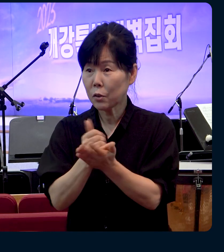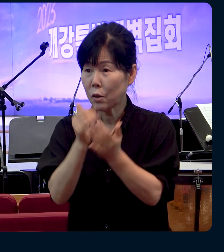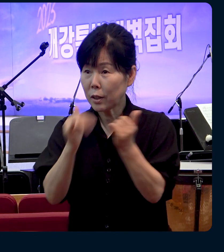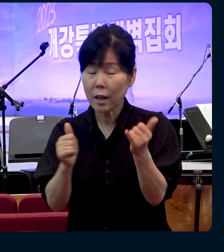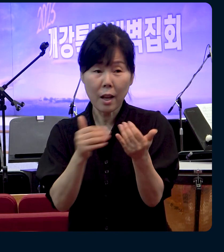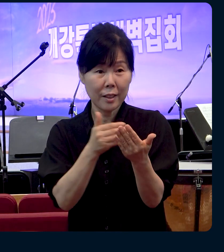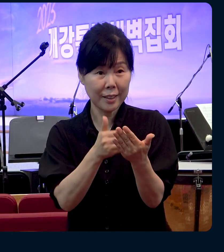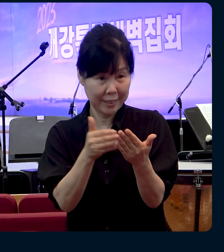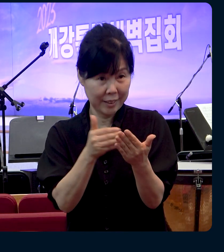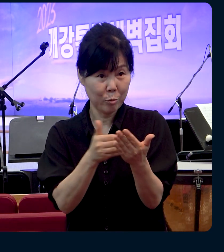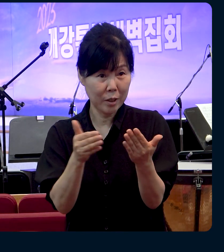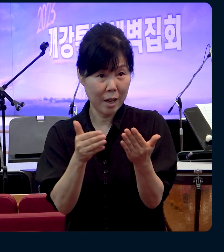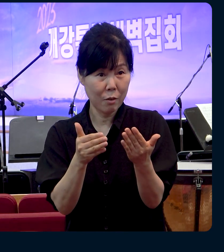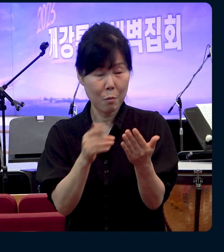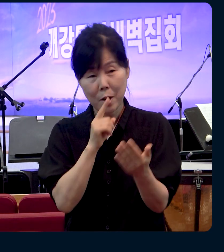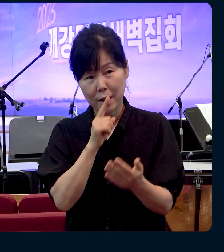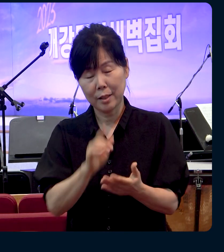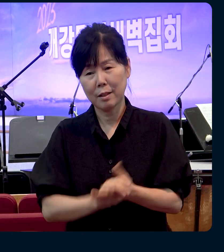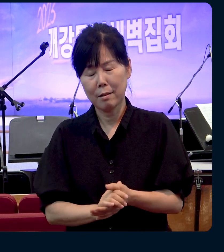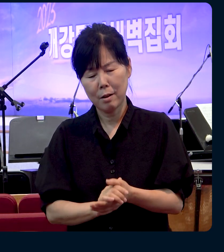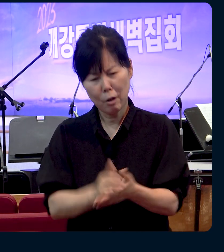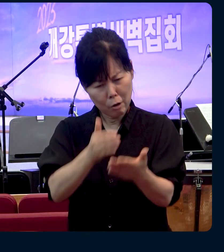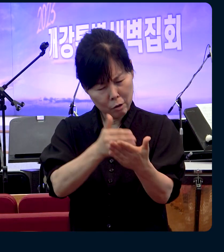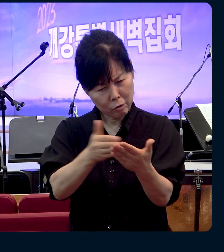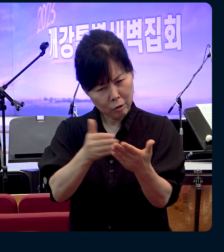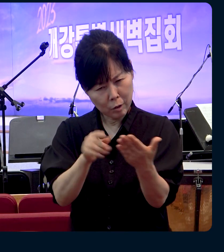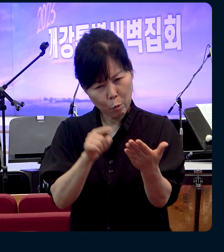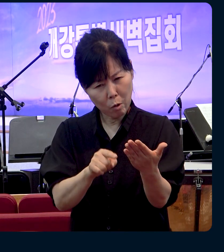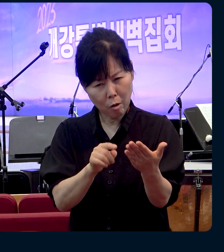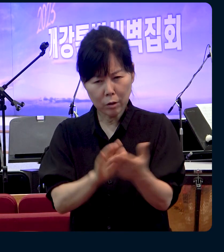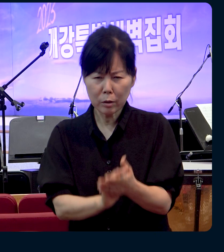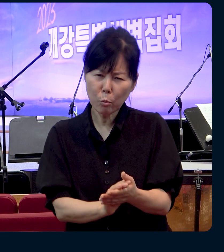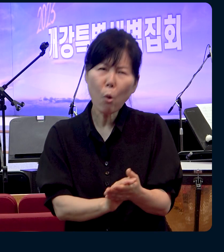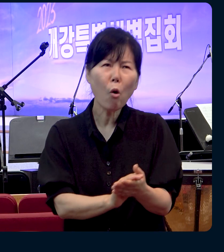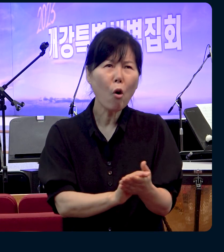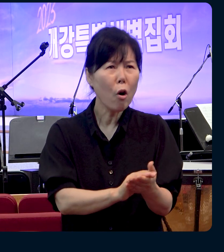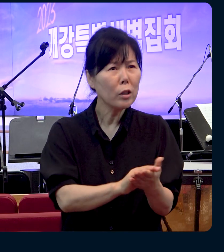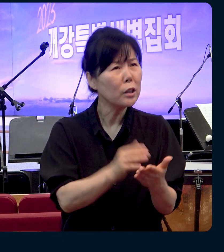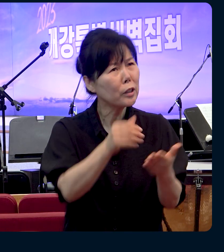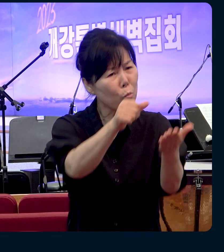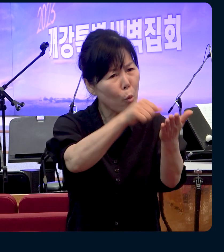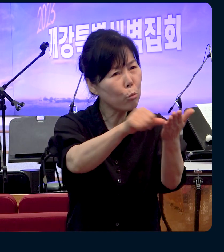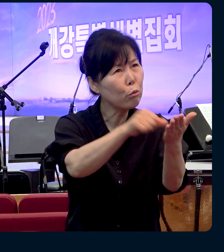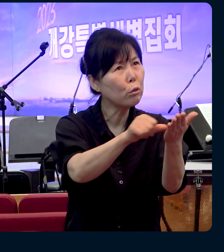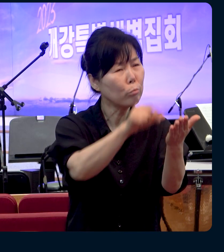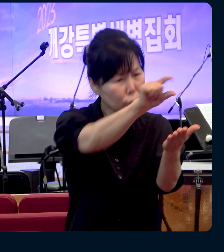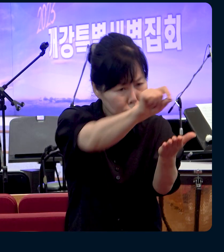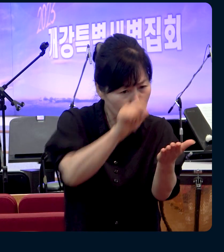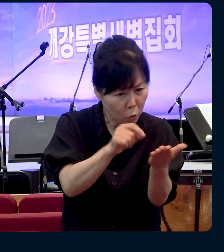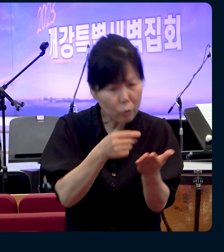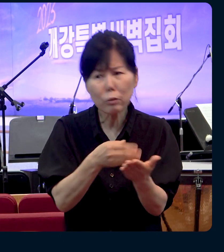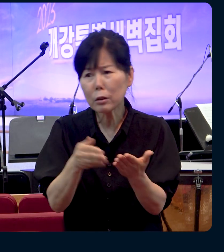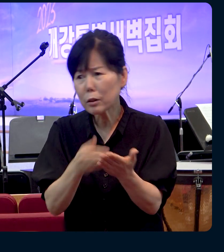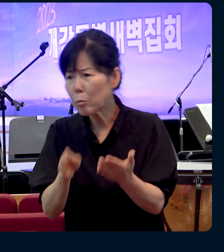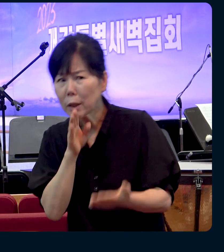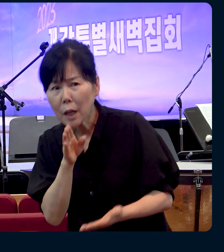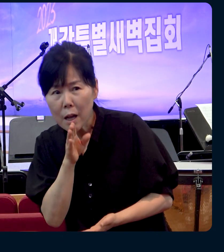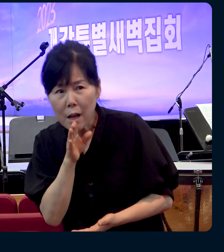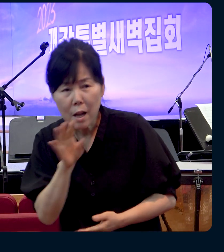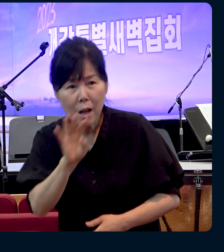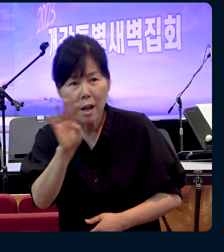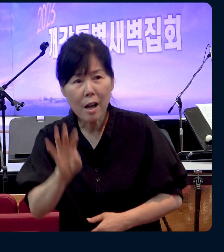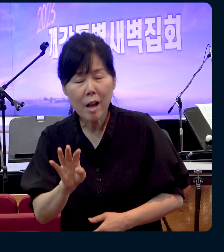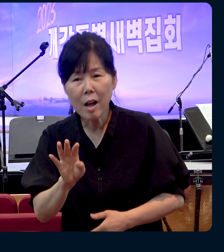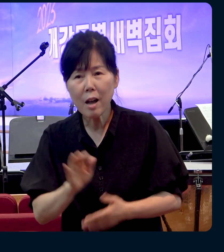대한 스케치를 했는데, 이게 그림이니까 어떤 물체를 그려야 할 거 아니에요. 그러죠? 그냥 그릴 수 없으니까.